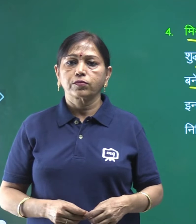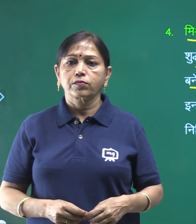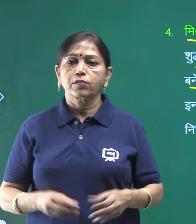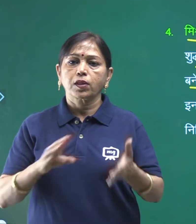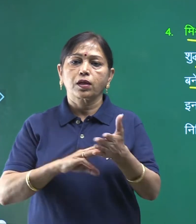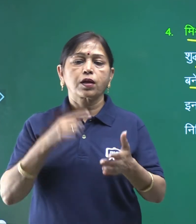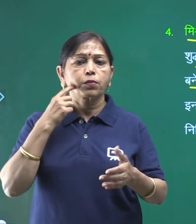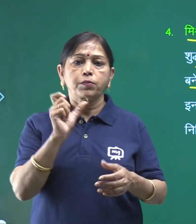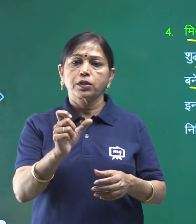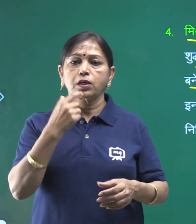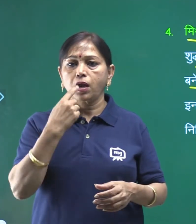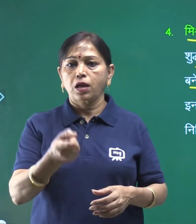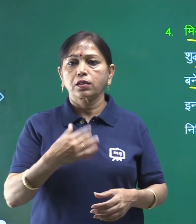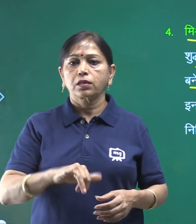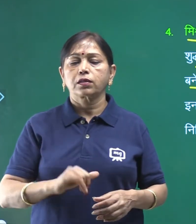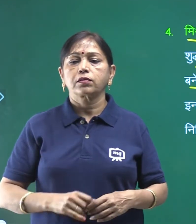मिश्रण कहते हैं।